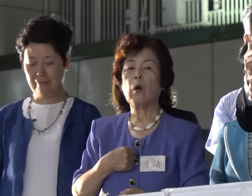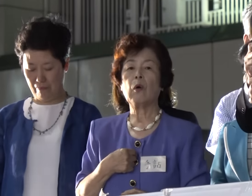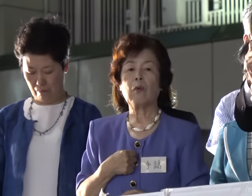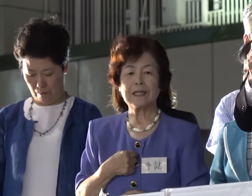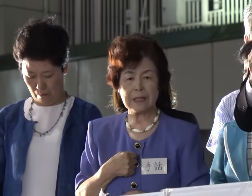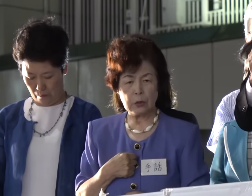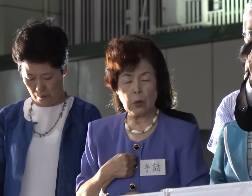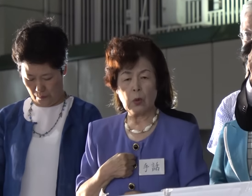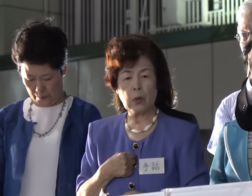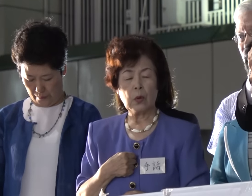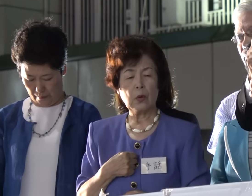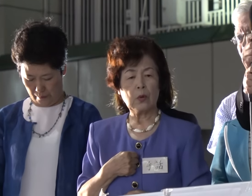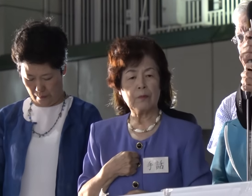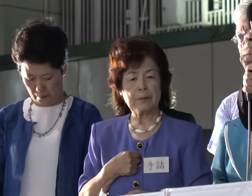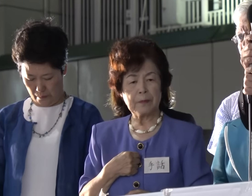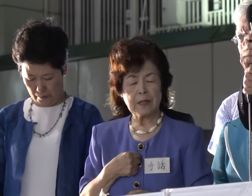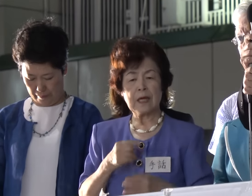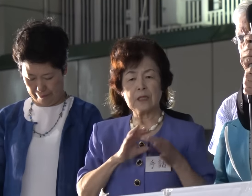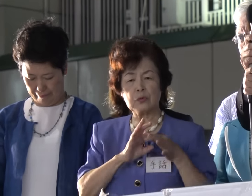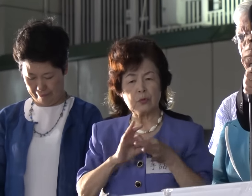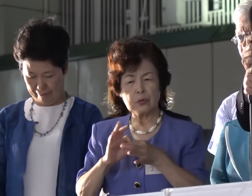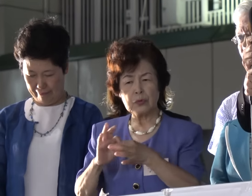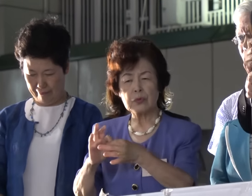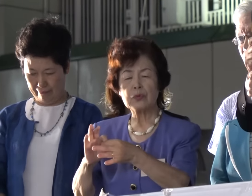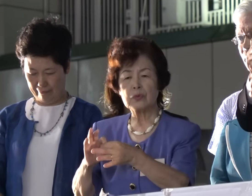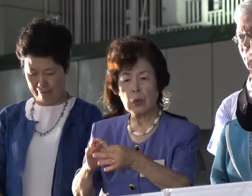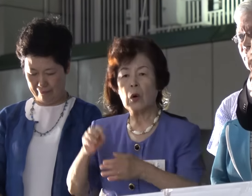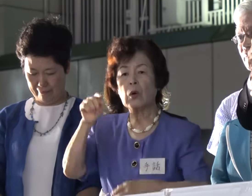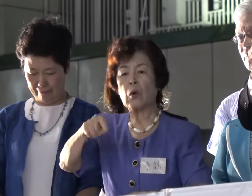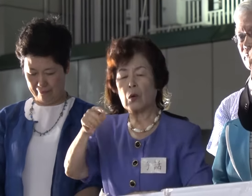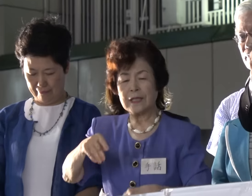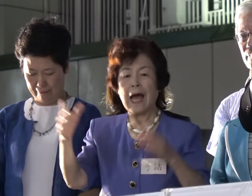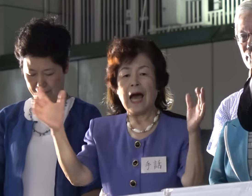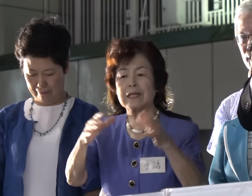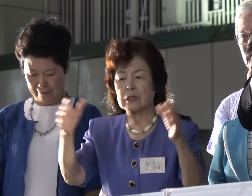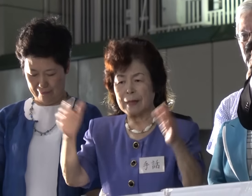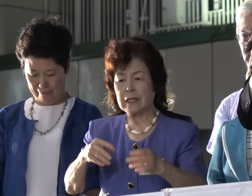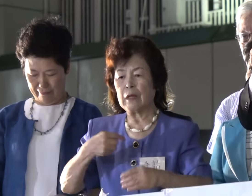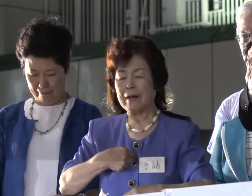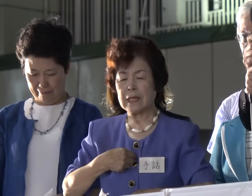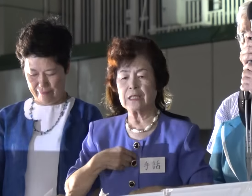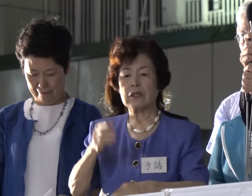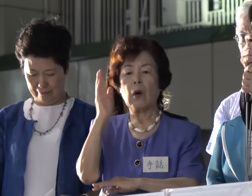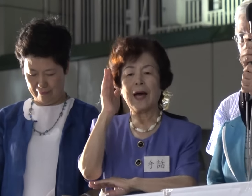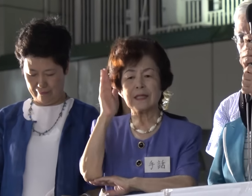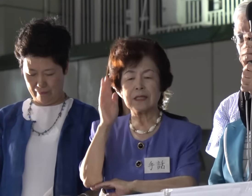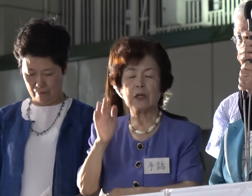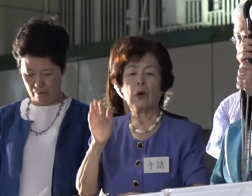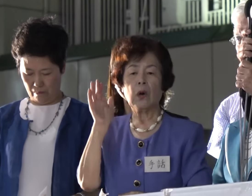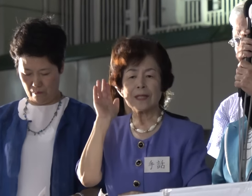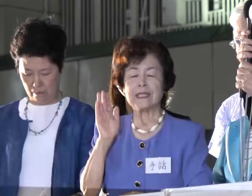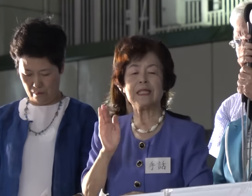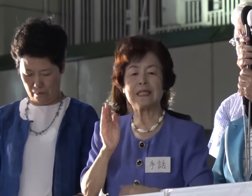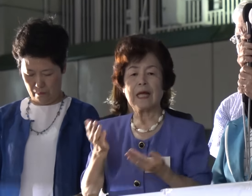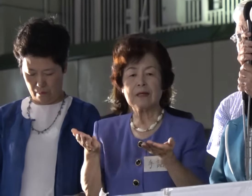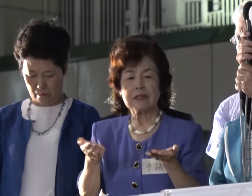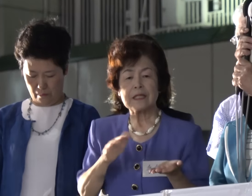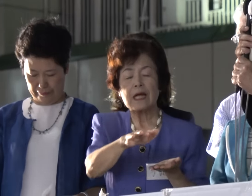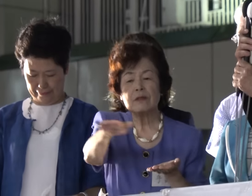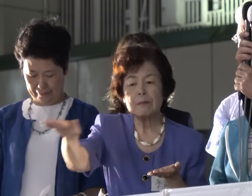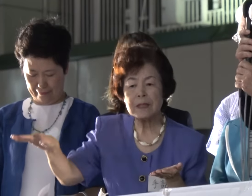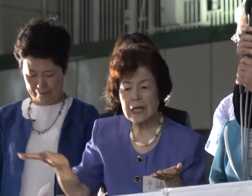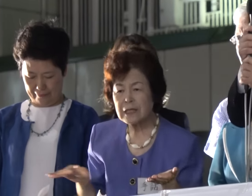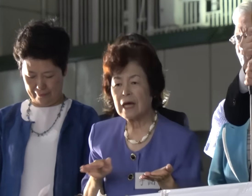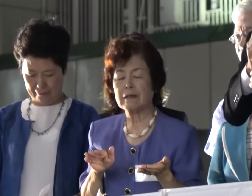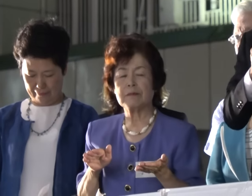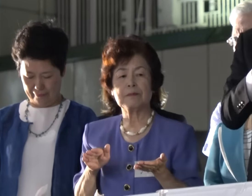ずっと演説会場に足を止め来ていただき、 支援の声を送り続けて皆さん来て